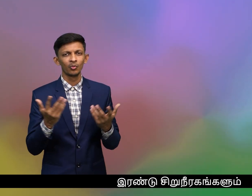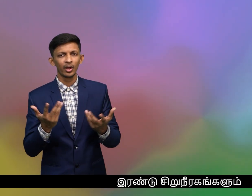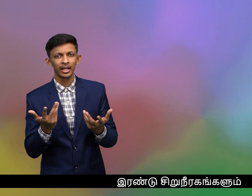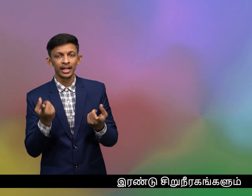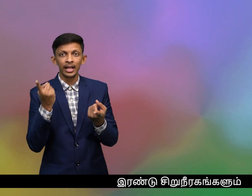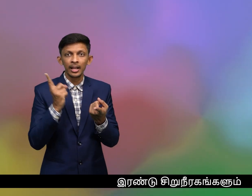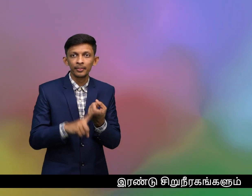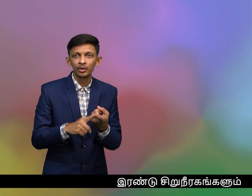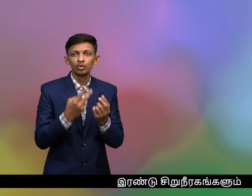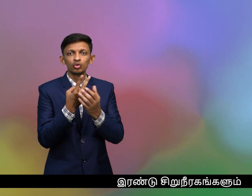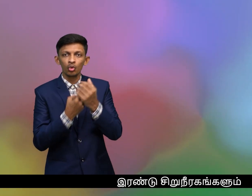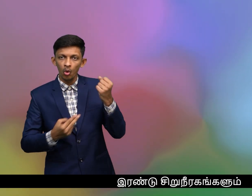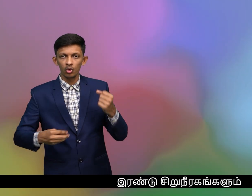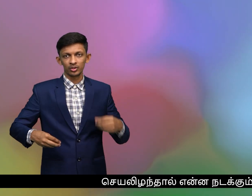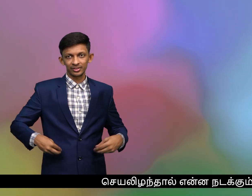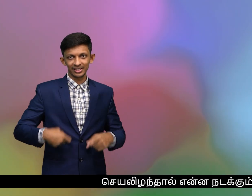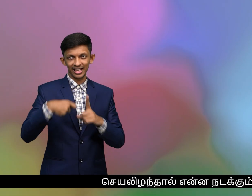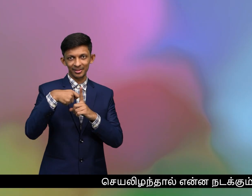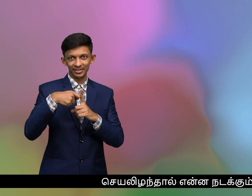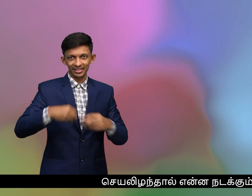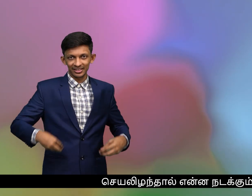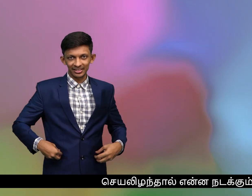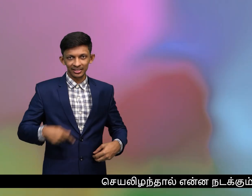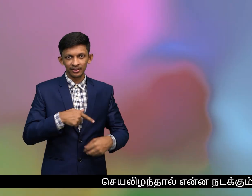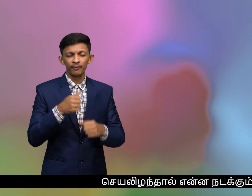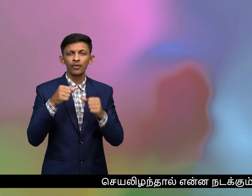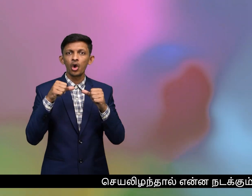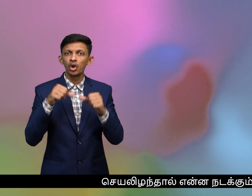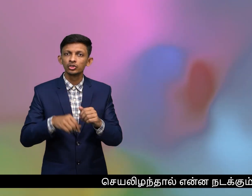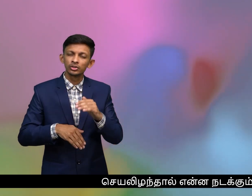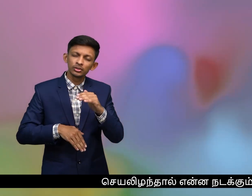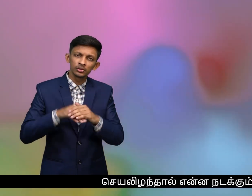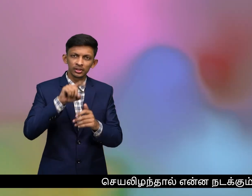2 சிறுநீரகங்களும் செயலிழந்தால் என்ன நடக்கும்?